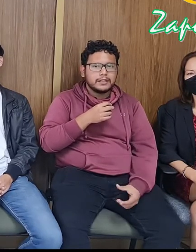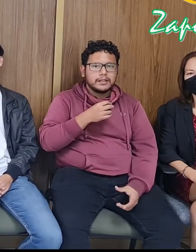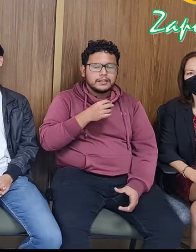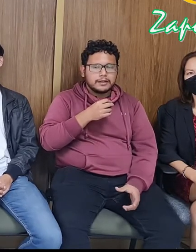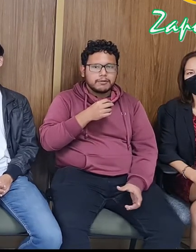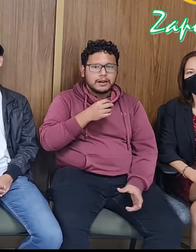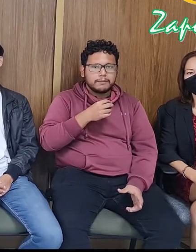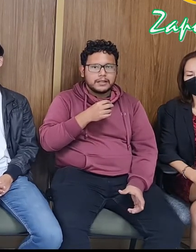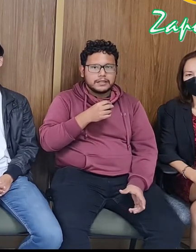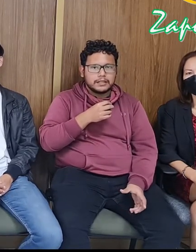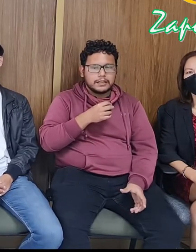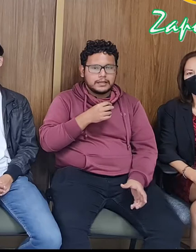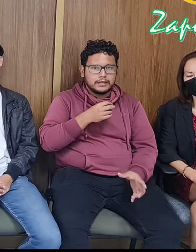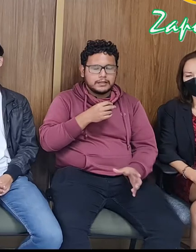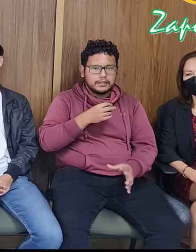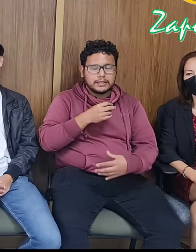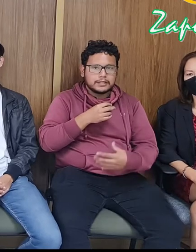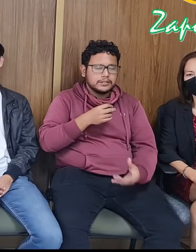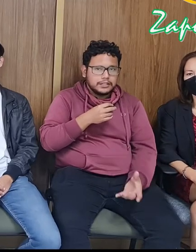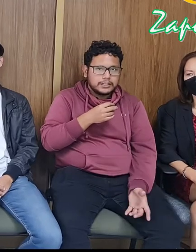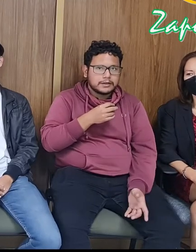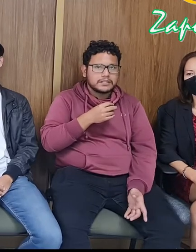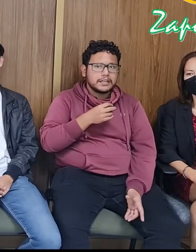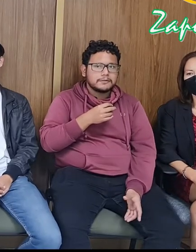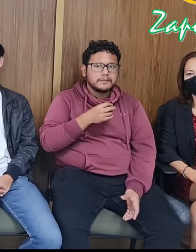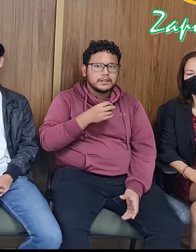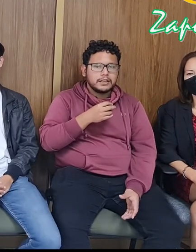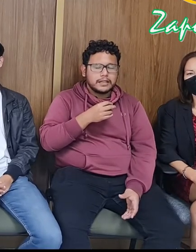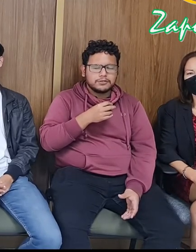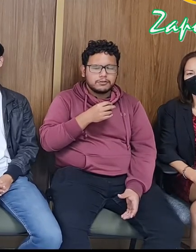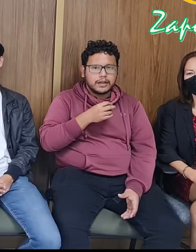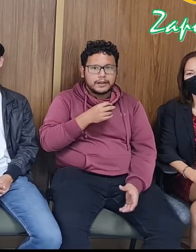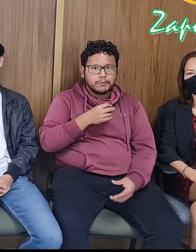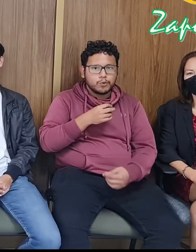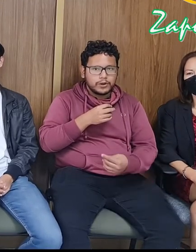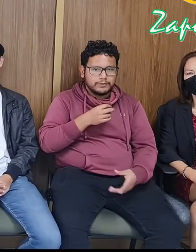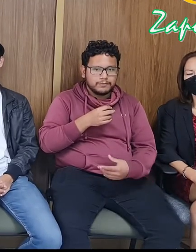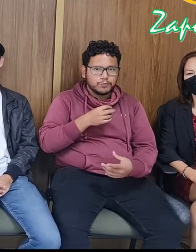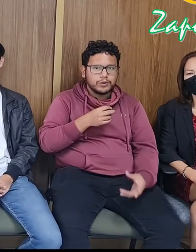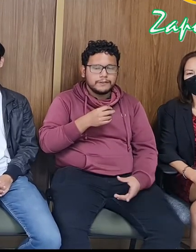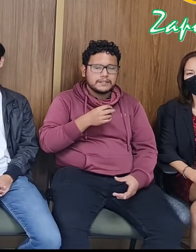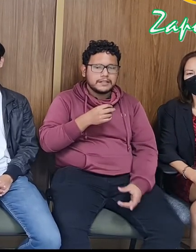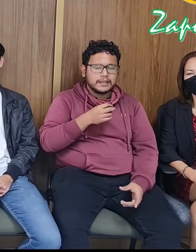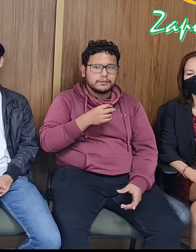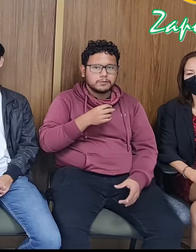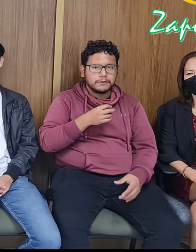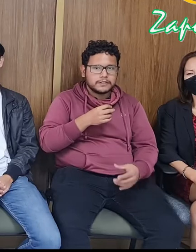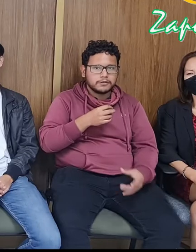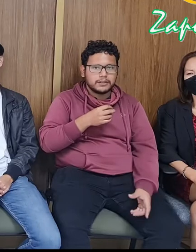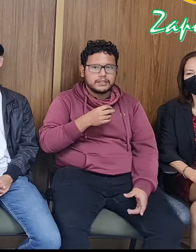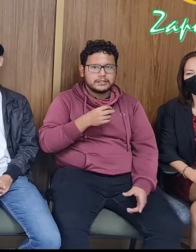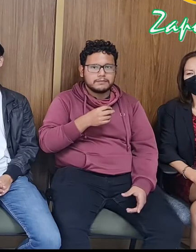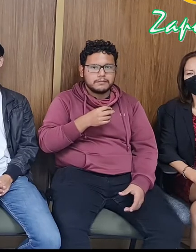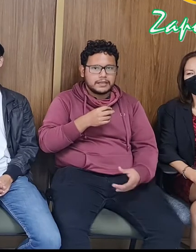primaria la cual padecía de esta dicha discapacidad y de hecho era muy, muy difícil que los